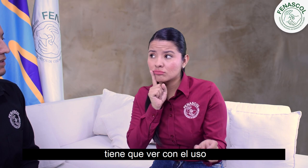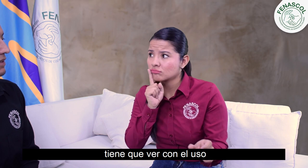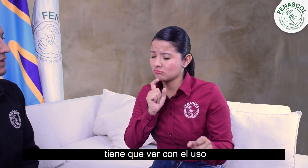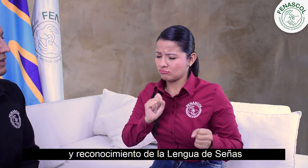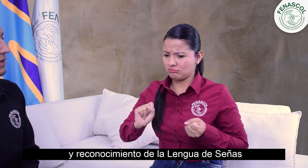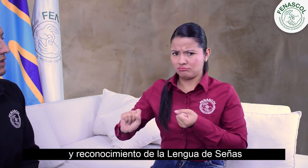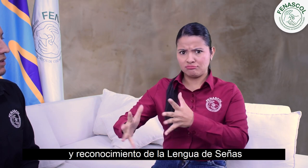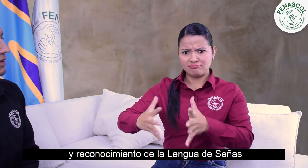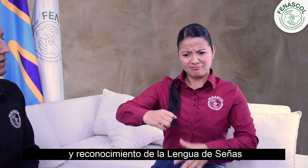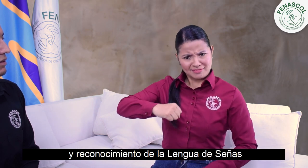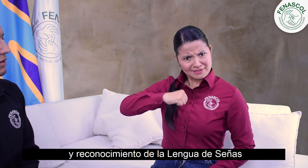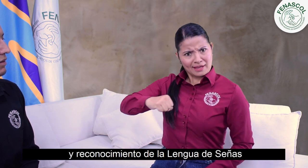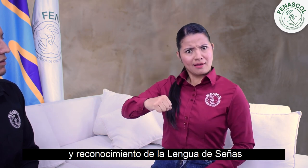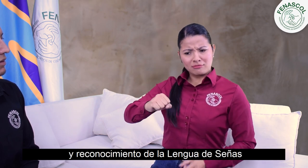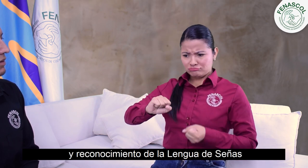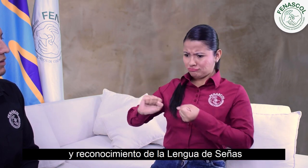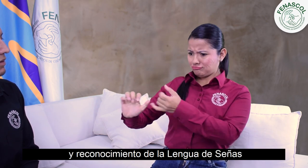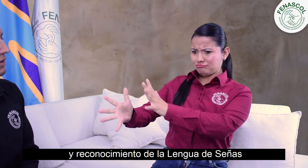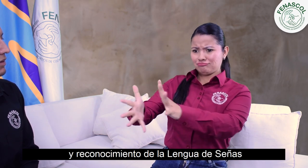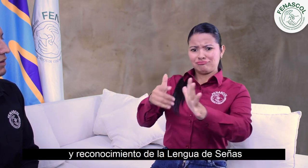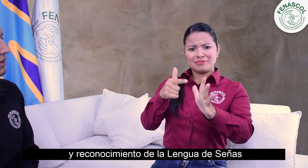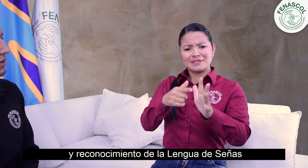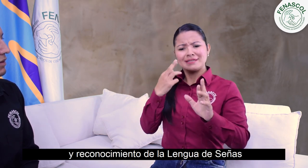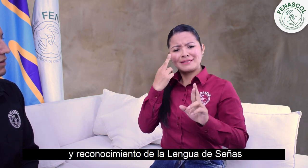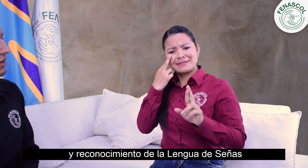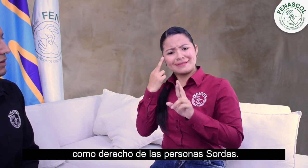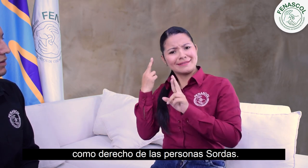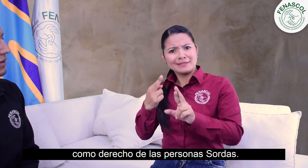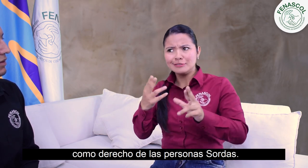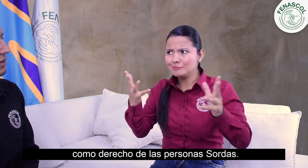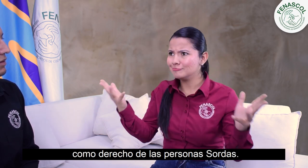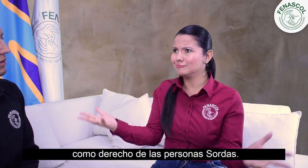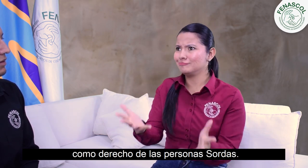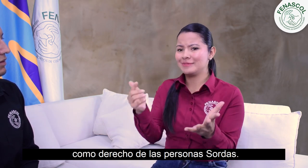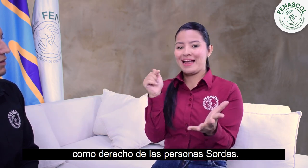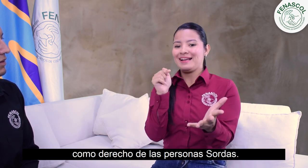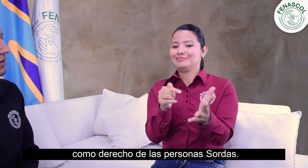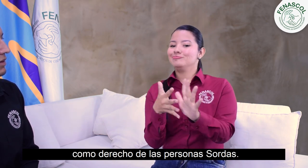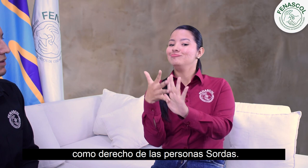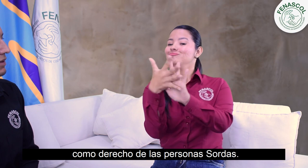y reconocimiento de la lengua de señas como derecho de las personas sordas.